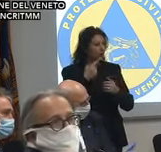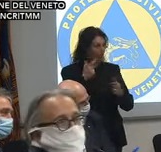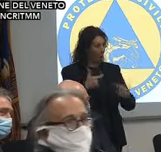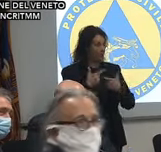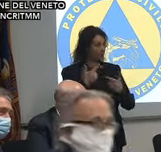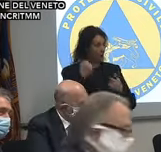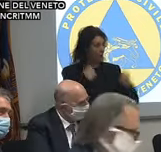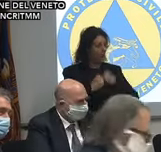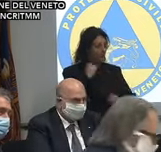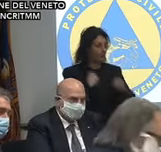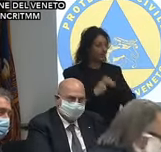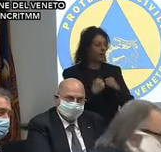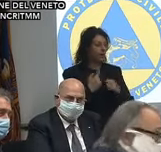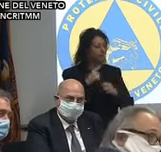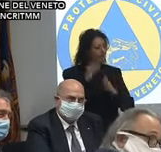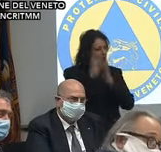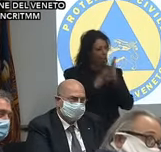mi preoccupo.